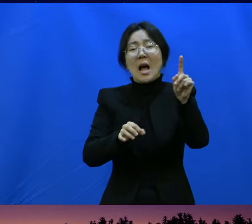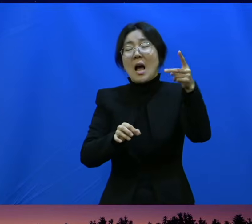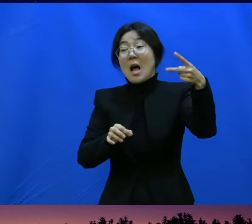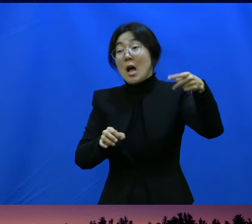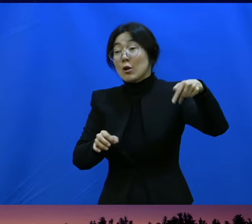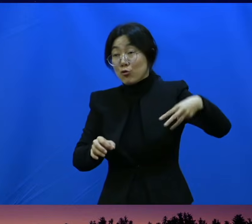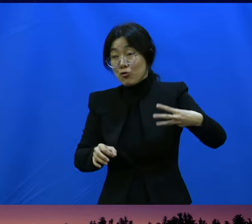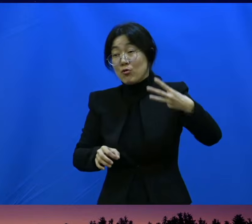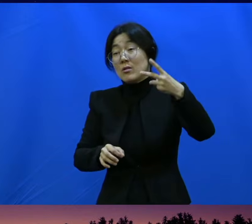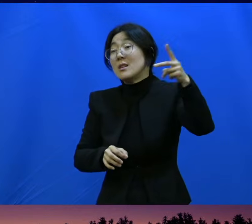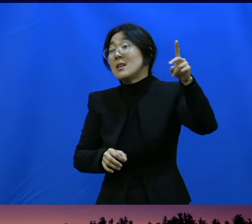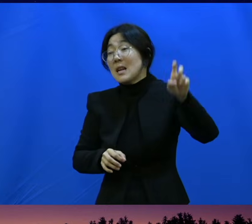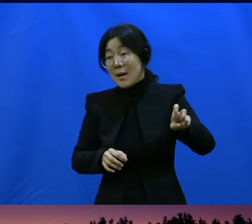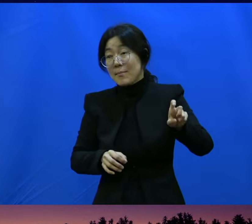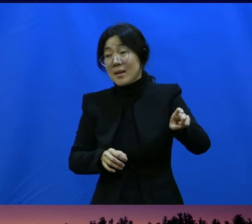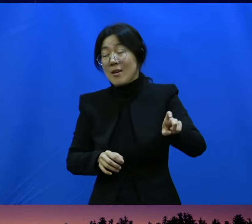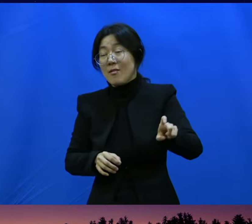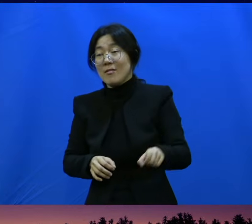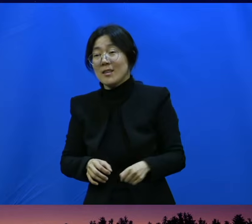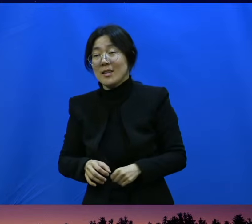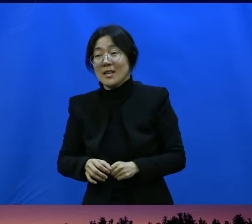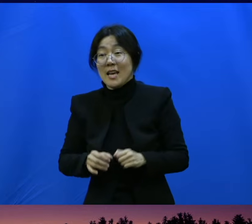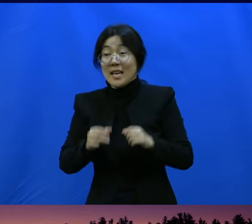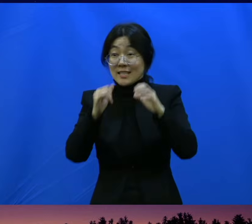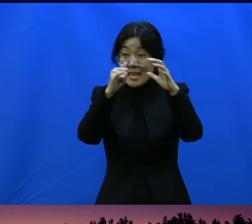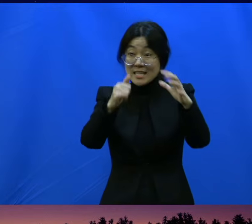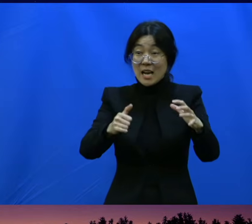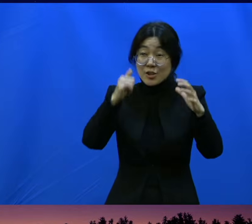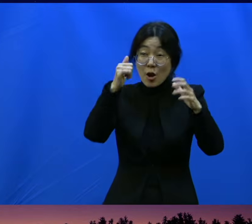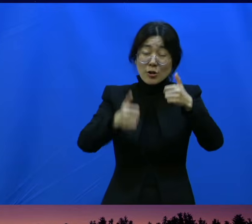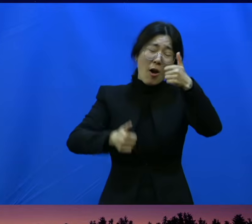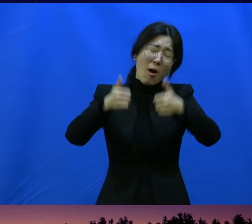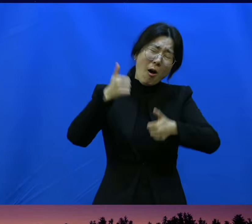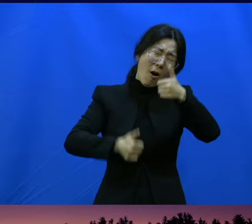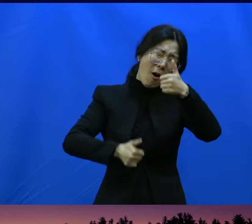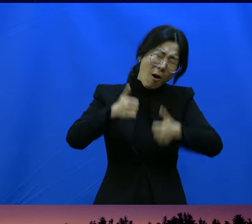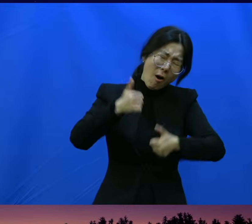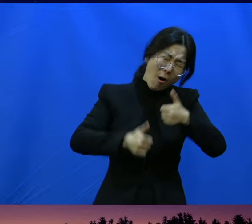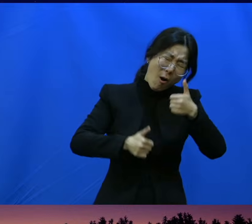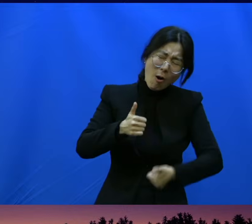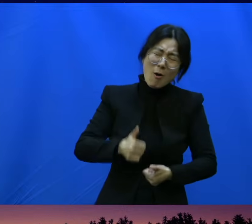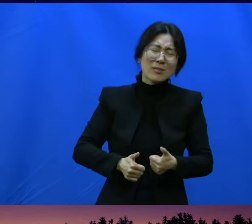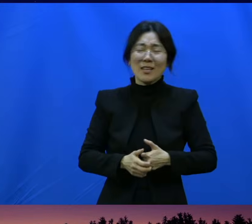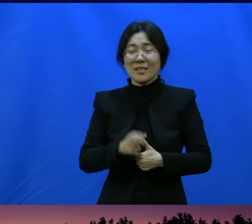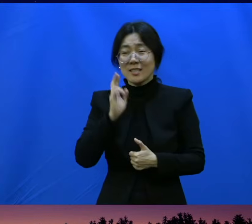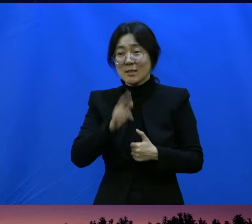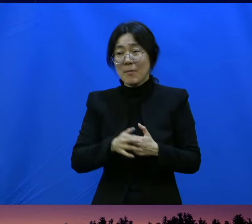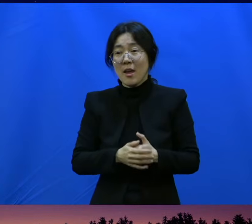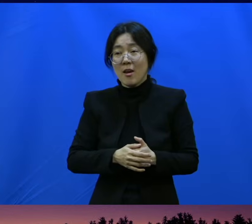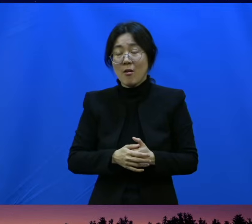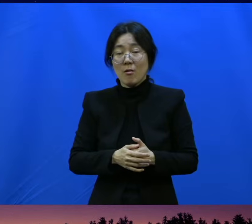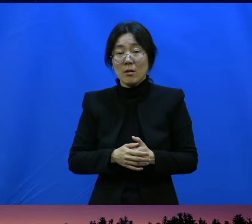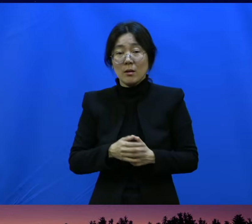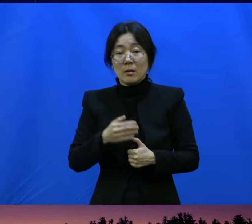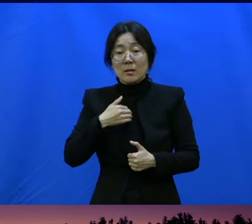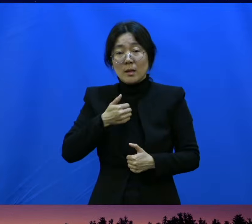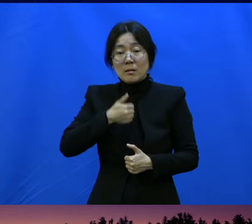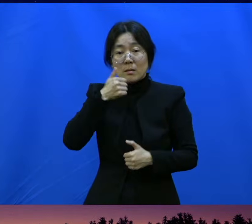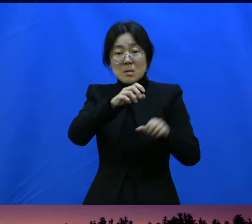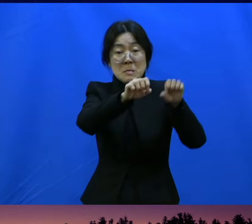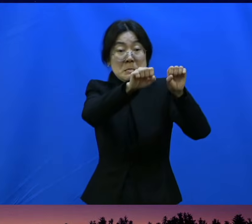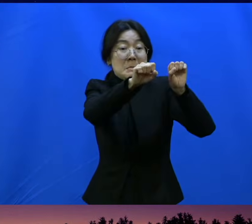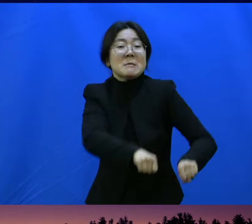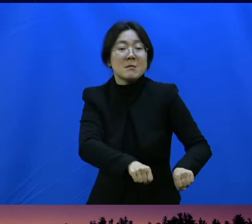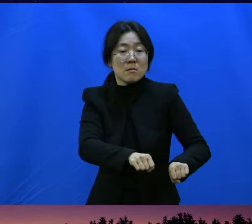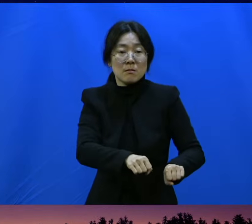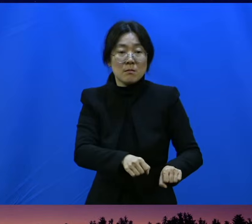여러분, 세상 안으로 들어가면 경쟁 구도잖아요. 피를 말리는 경쟁을 해야 됩니다. 서로 밀어내기를 하잖아요. 파괴적이에요.